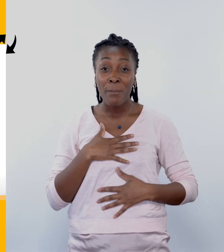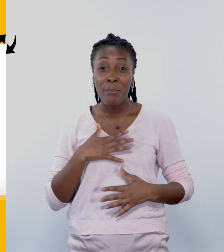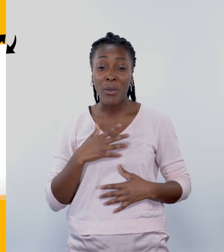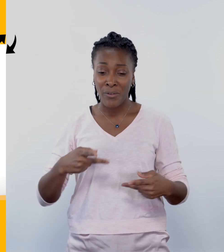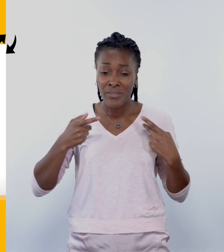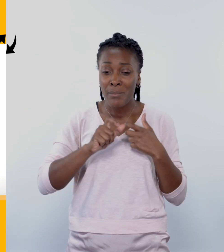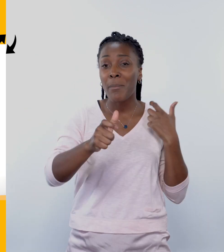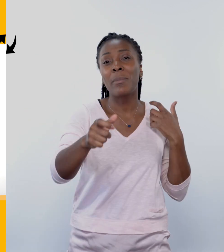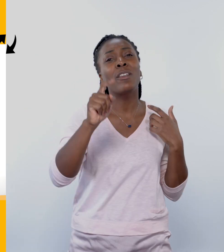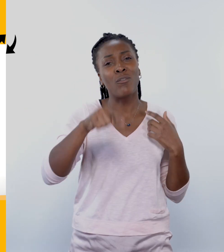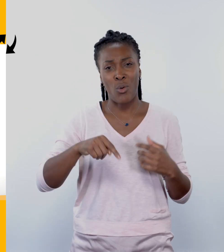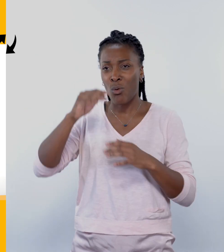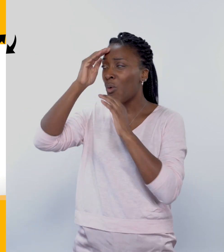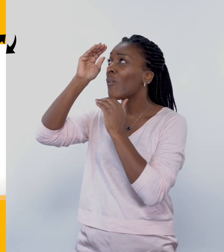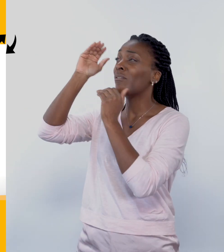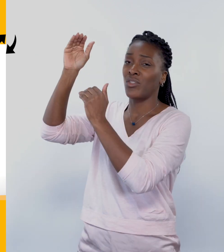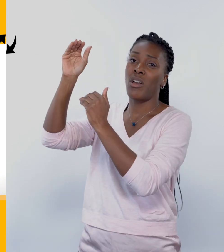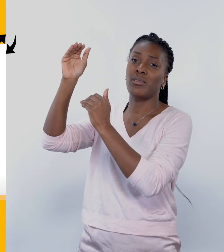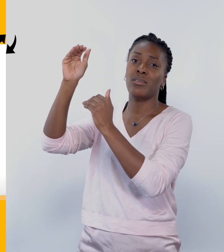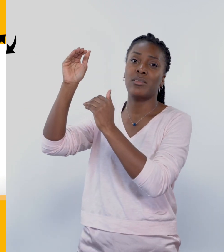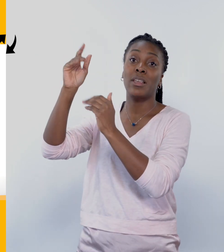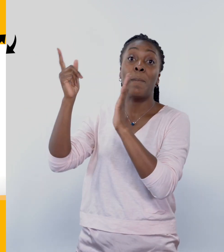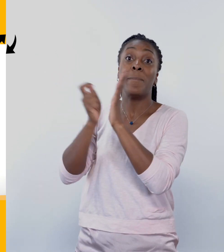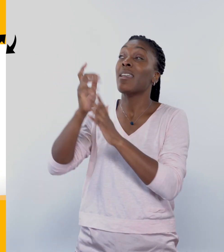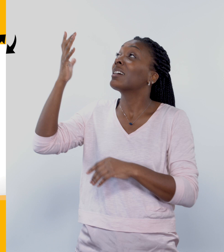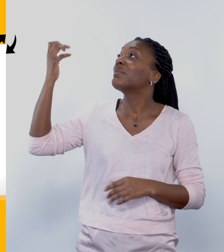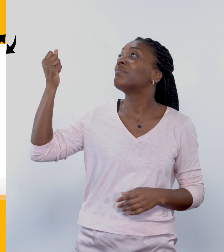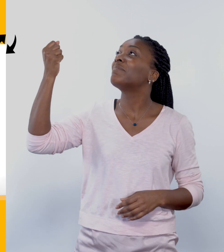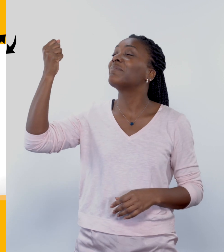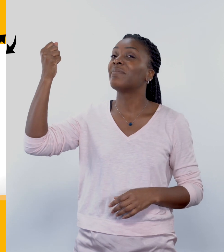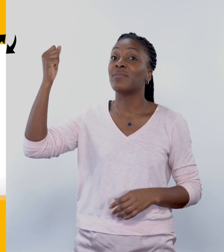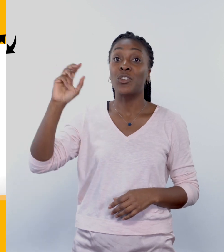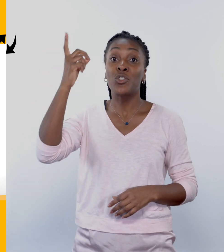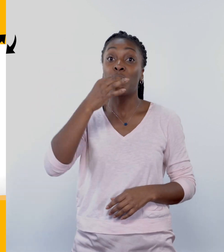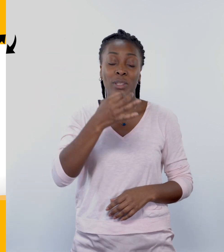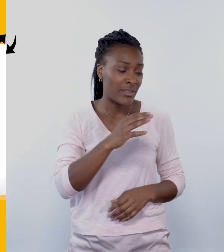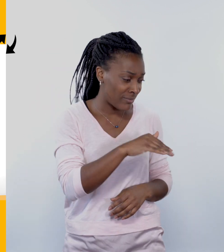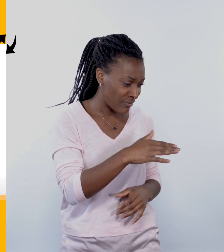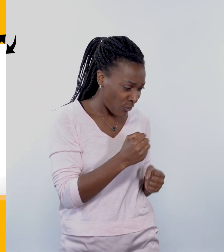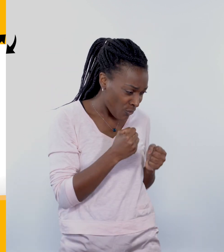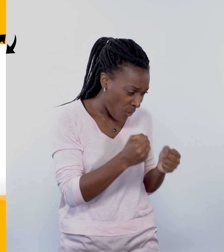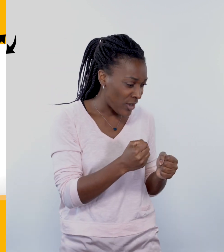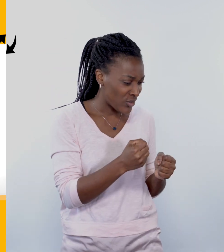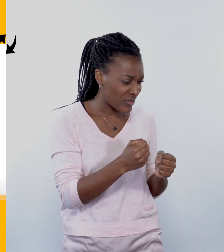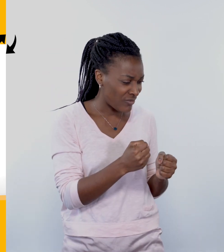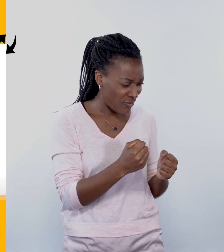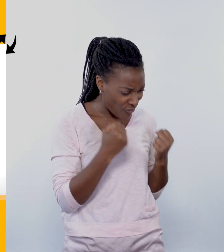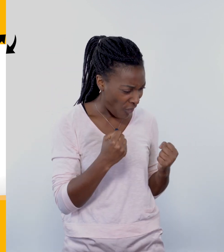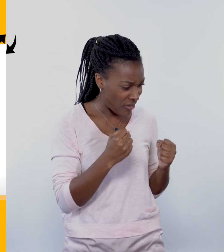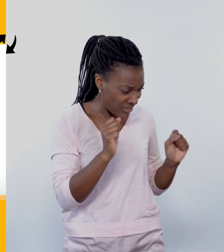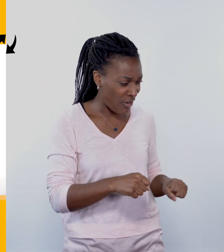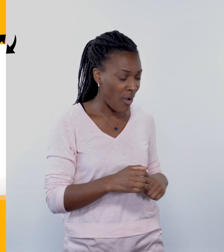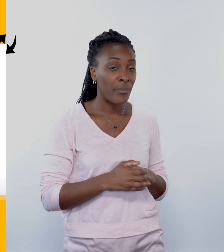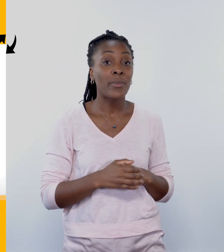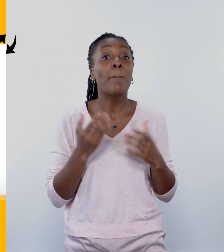circonstances de ta vie, place ta confiance en lui. Quand tu es au creux de sa main, il te dit comme à Josué, « Fortifie-toi et prends